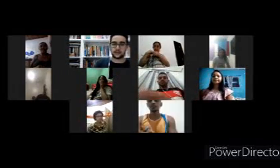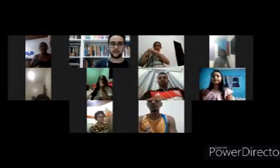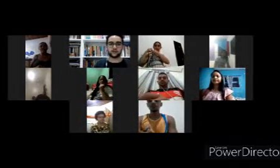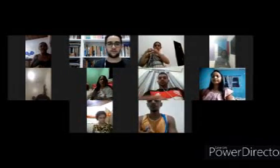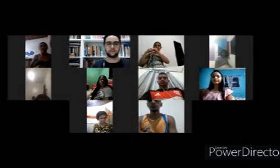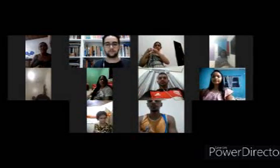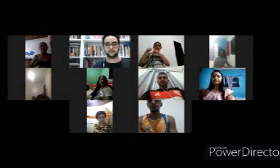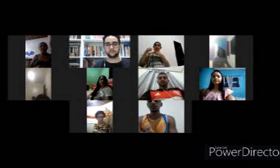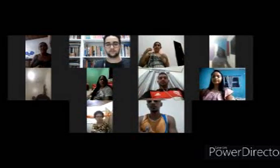Amizade.